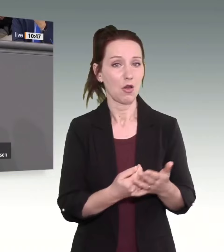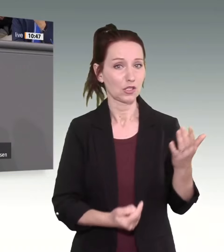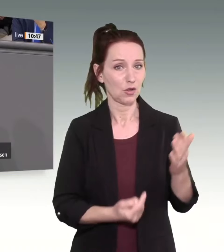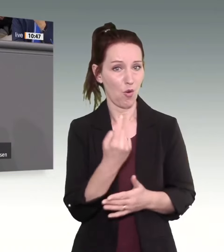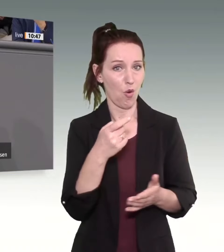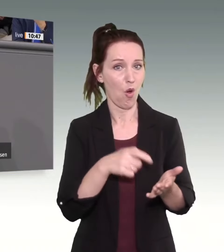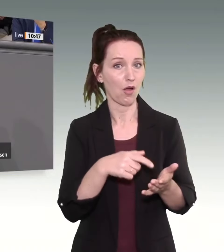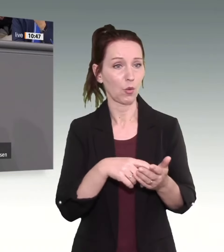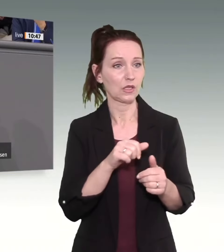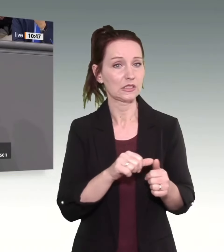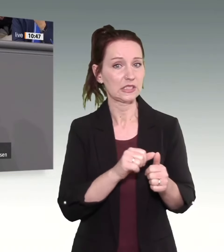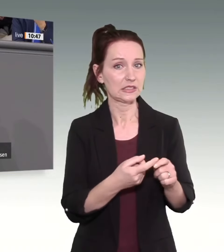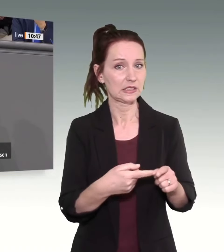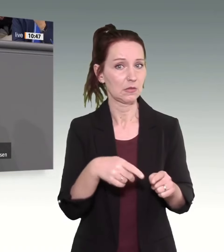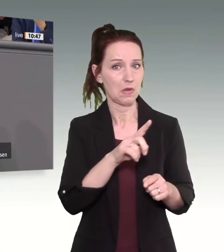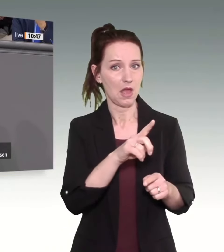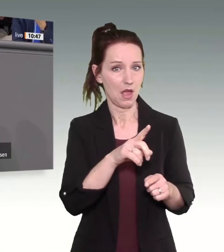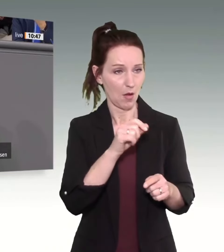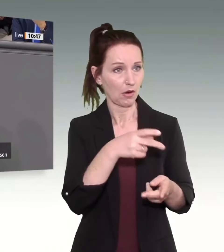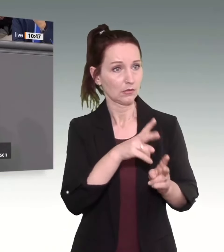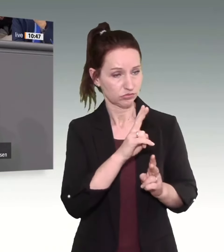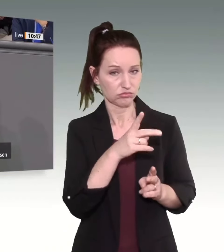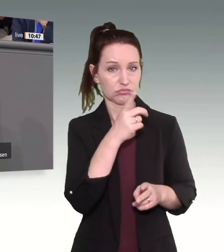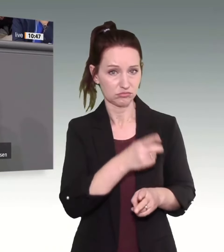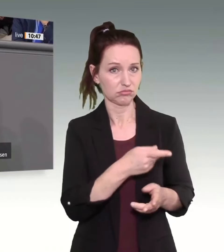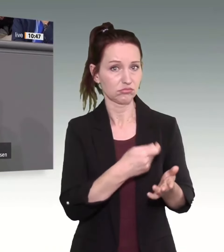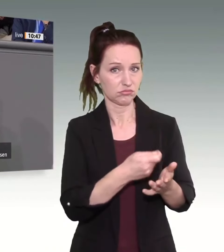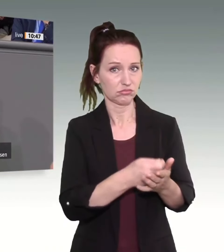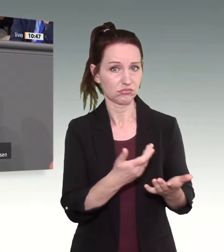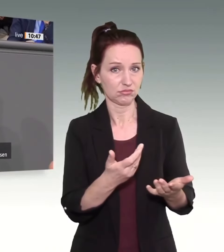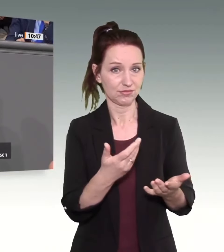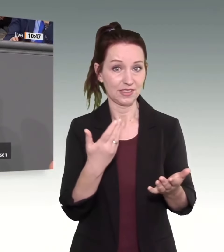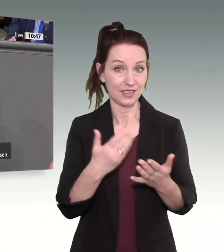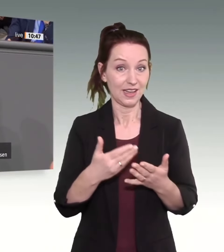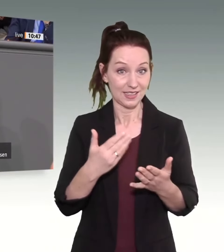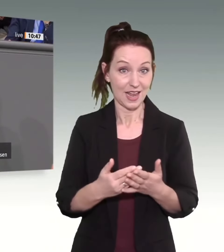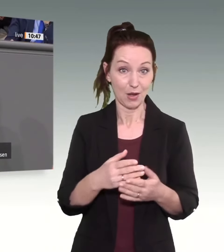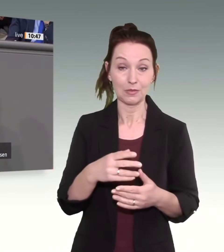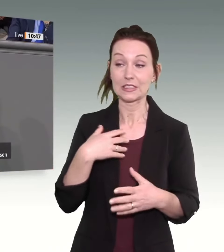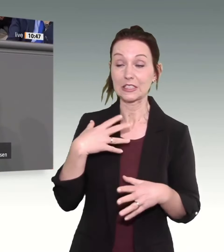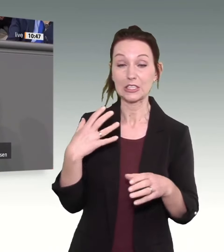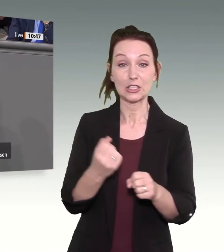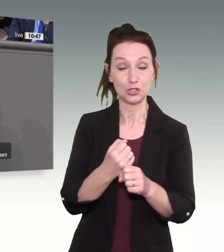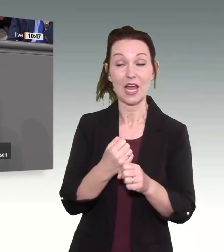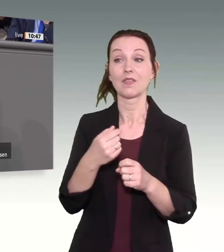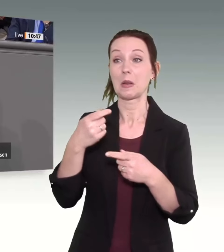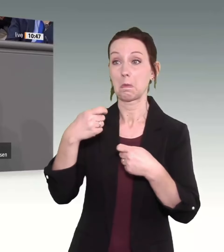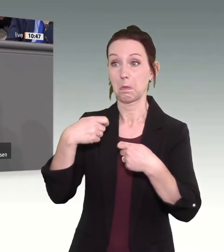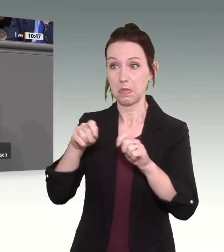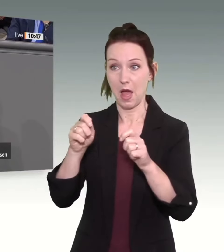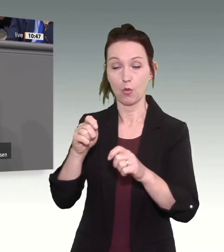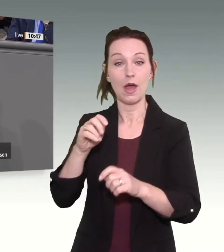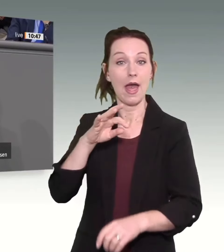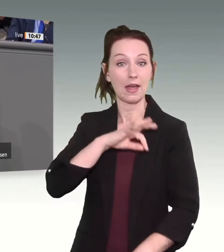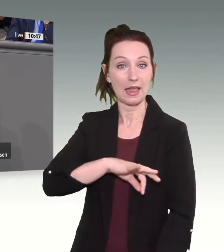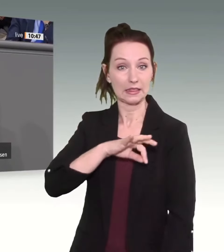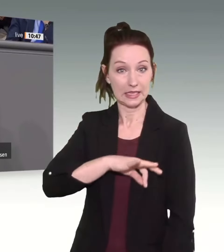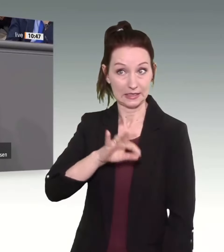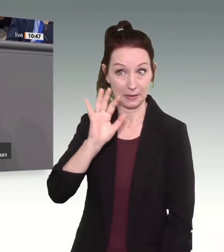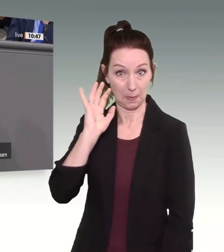Zinssprung. Und es wird natürlich erst dann wieder gebaut, wenn wir auch die Renditewende geschafft haben. Wenn es sich lohnt, auch mit